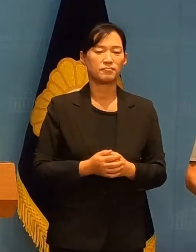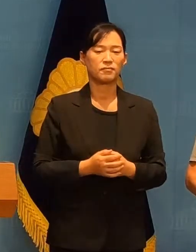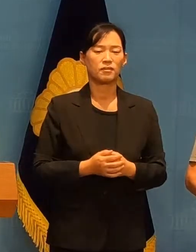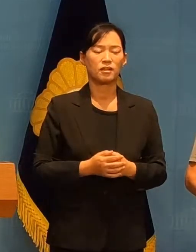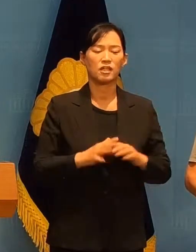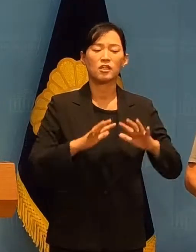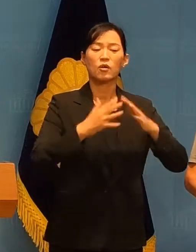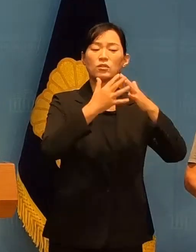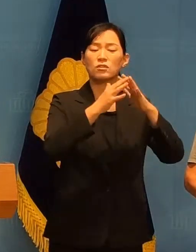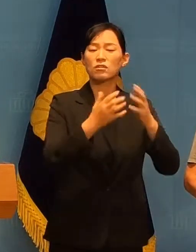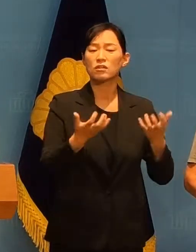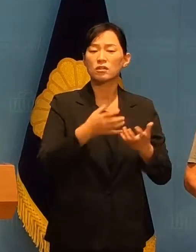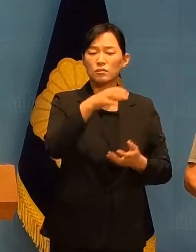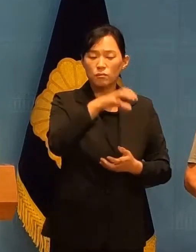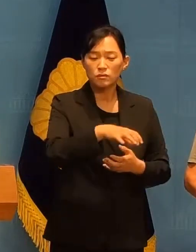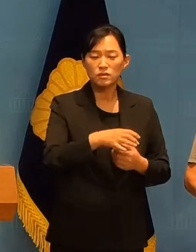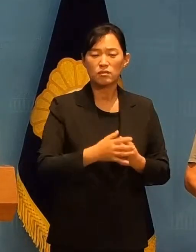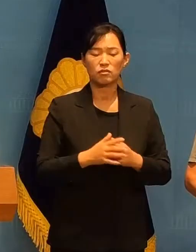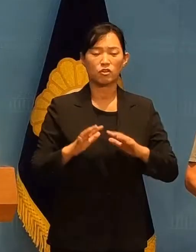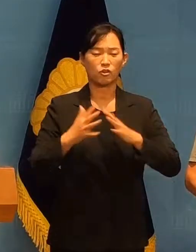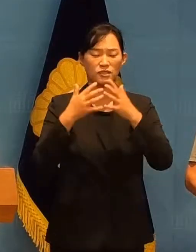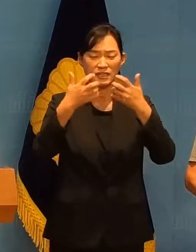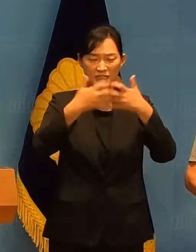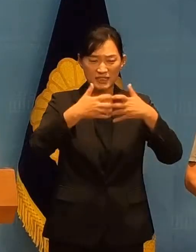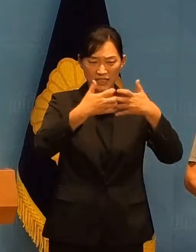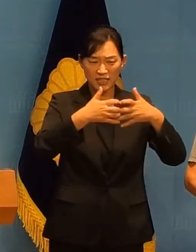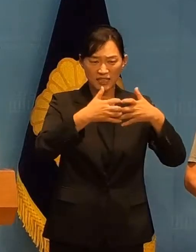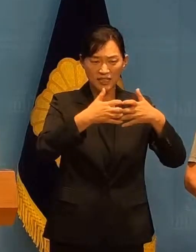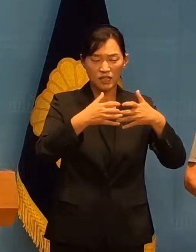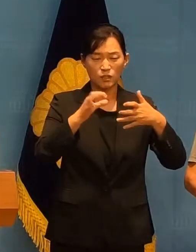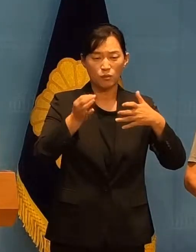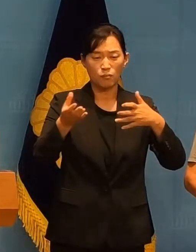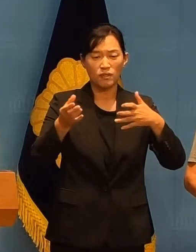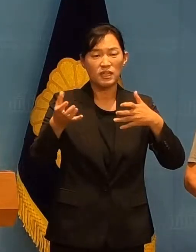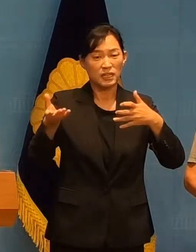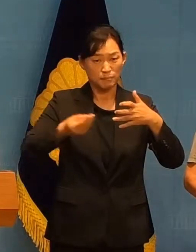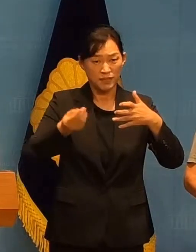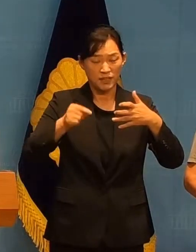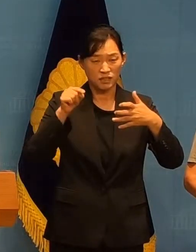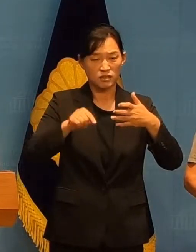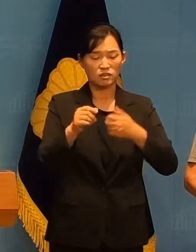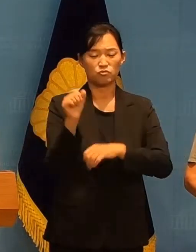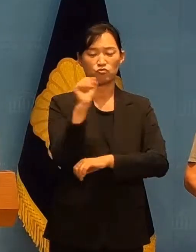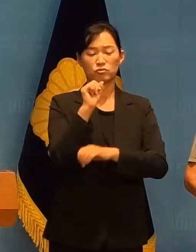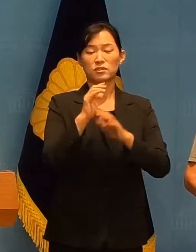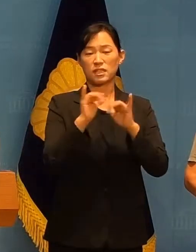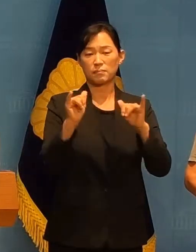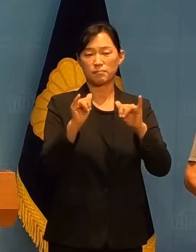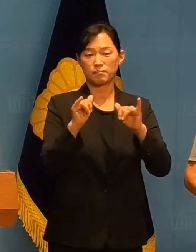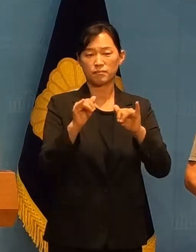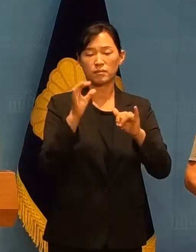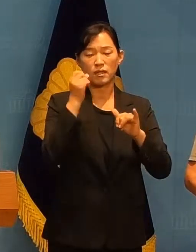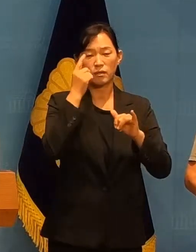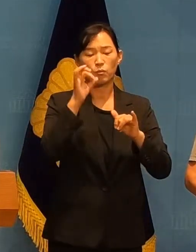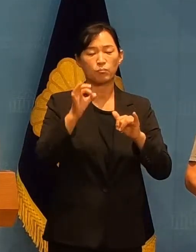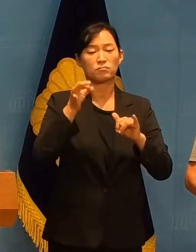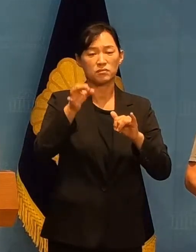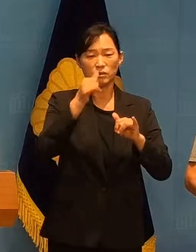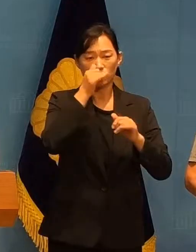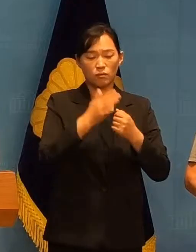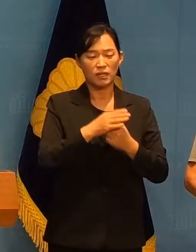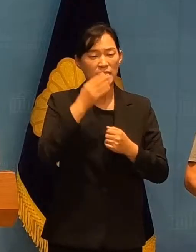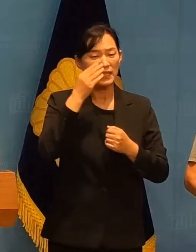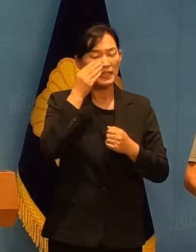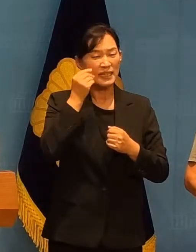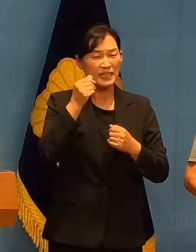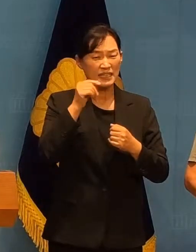건설 현장에서 일하는 건설기계 장비 임대료에는 조종사 임금이 포함되어 있습니다. 기름값도 내 돈으로